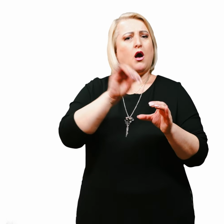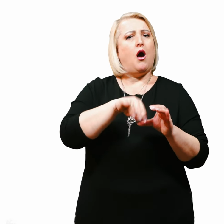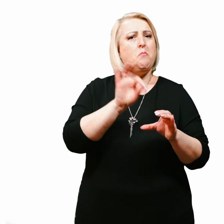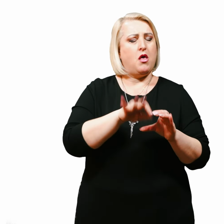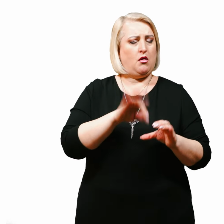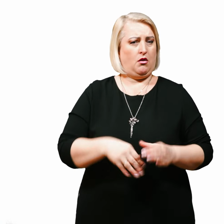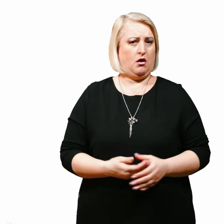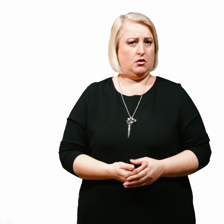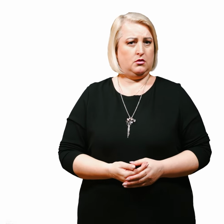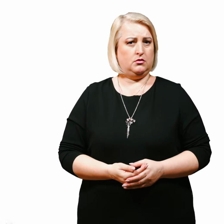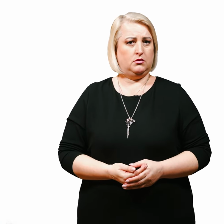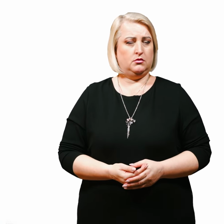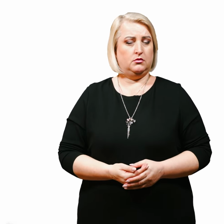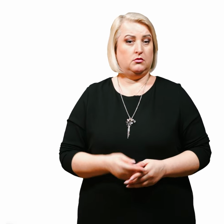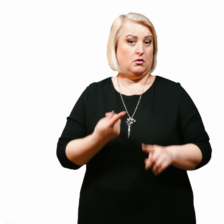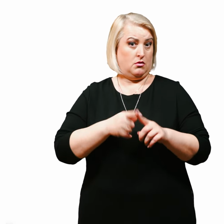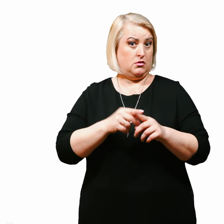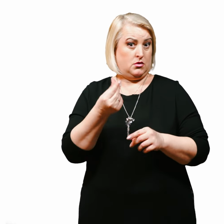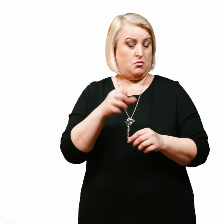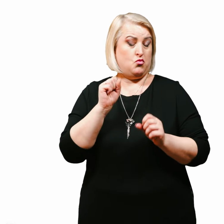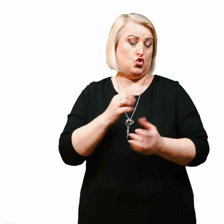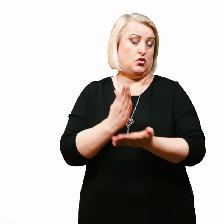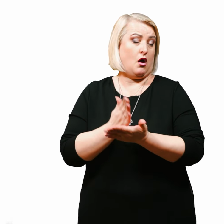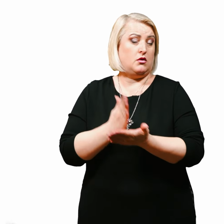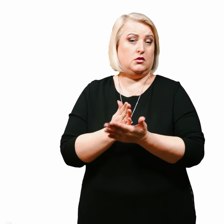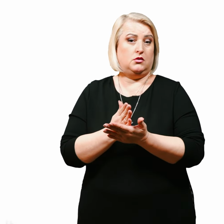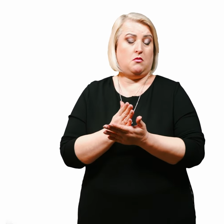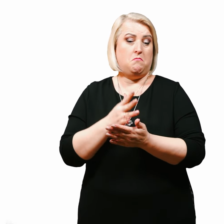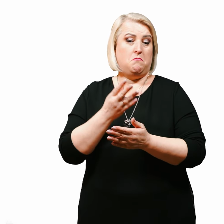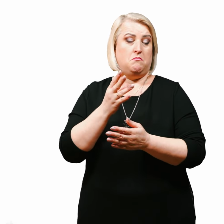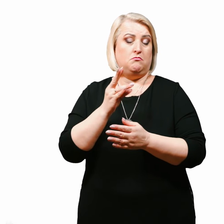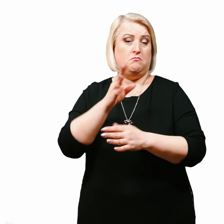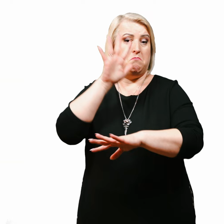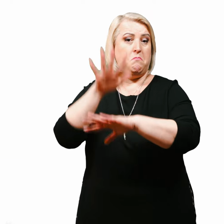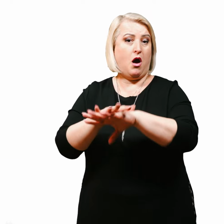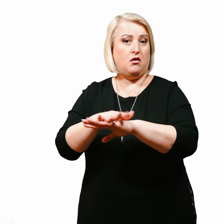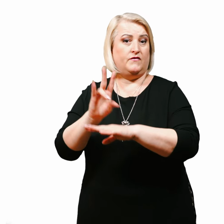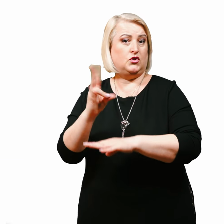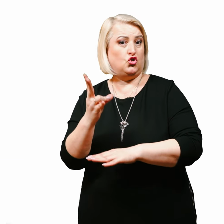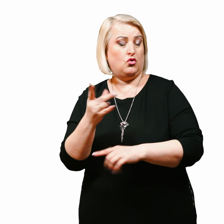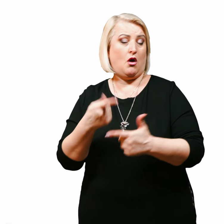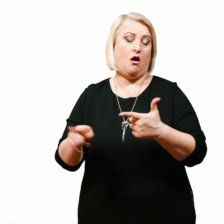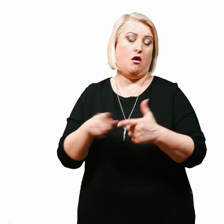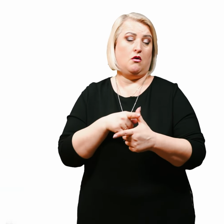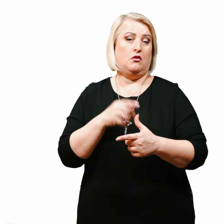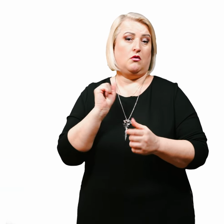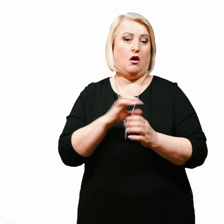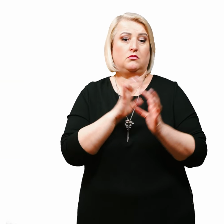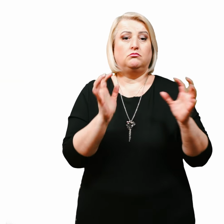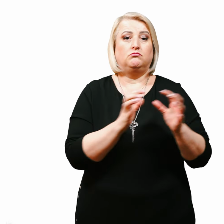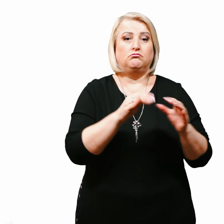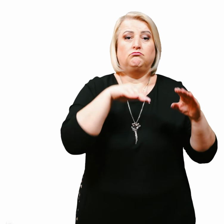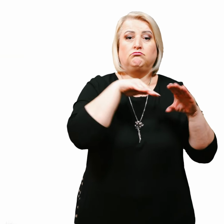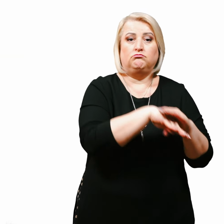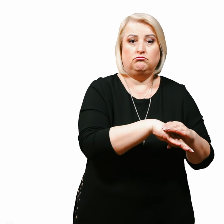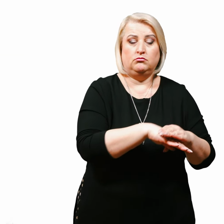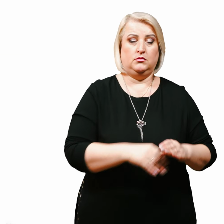копилках. Они могут находиться на банковском счете или храниться в виде сбережений.